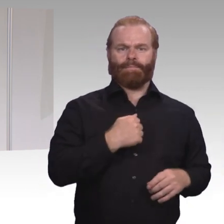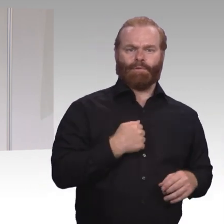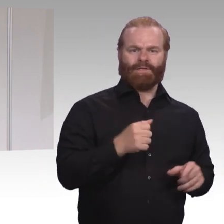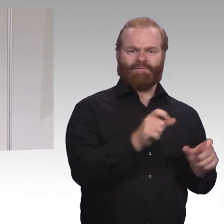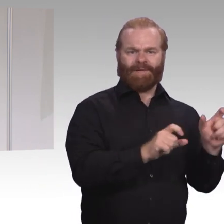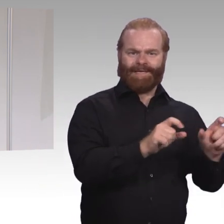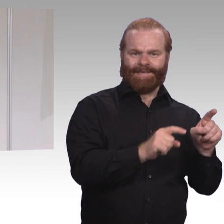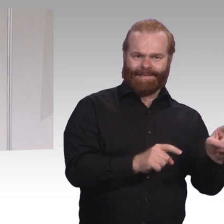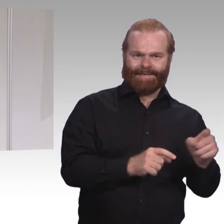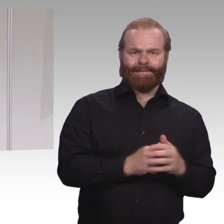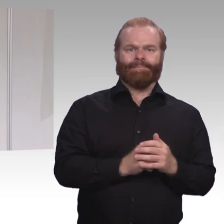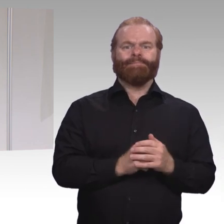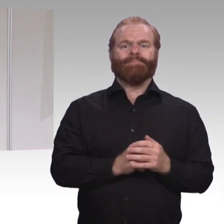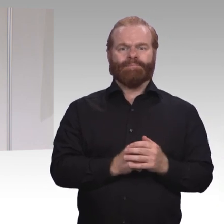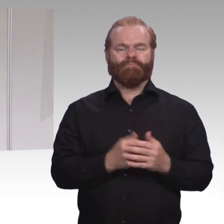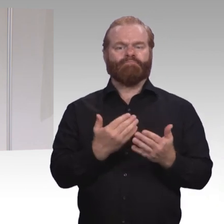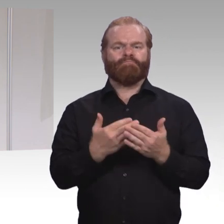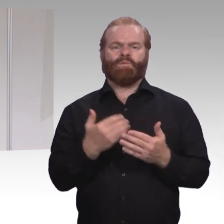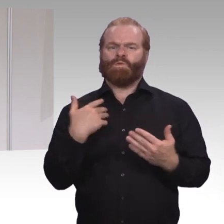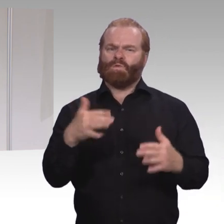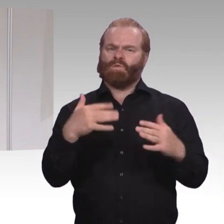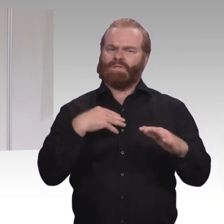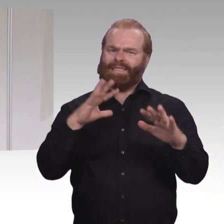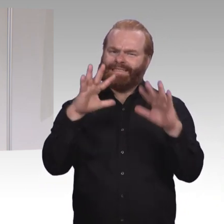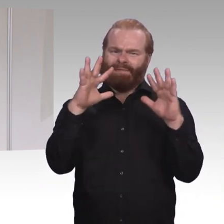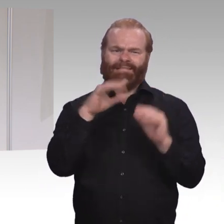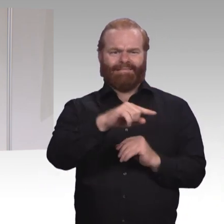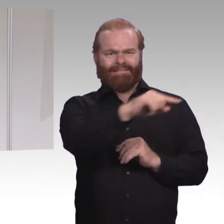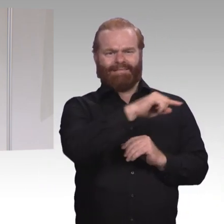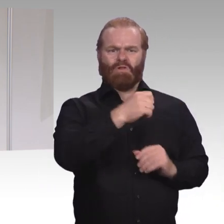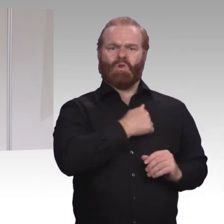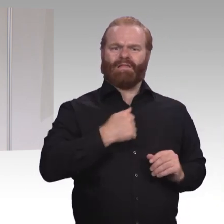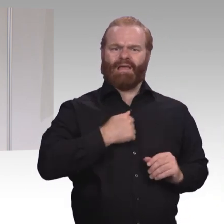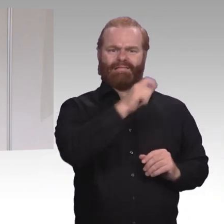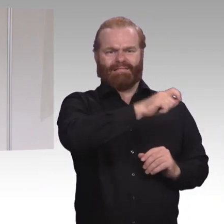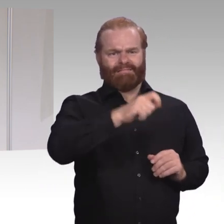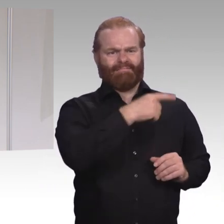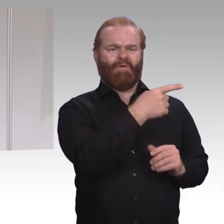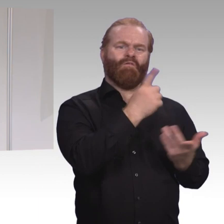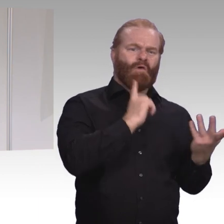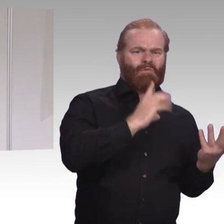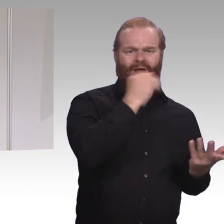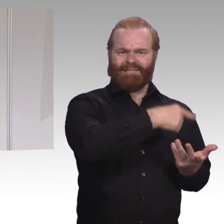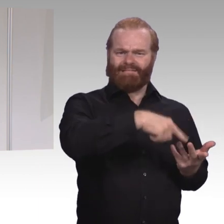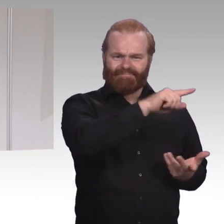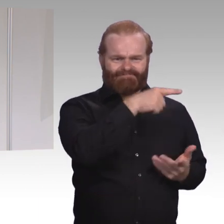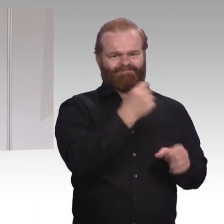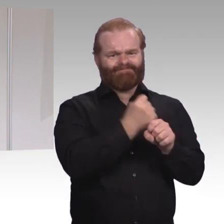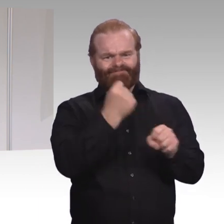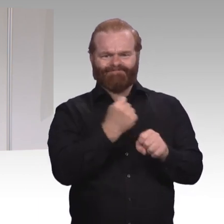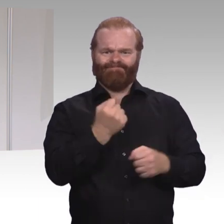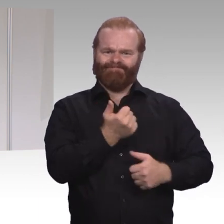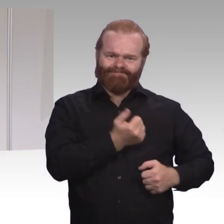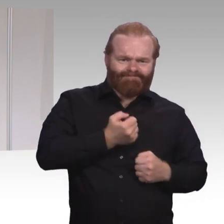und Mitarbeitern unserer Bundeswehr. Ich habe größten Respekt vor Ihrer Verantwortung als Abgeordnete des